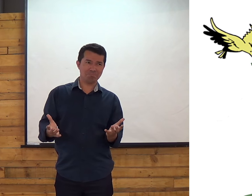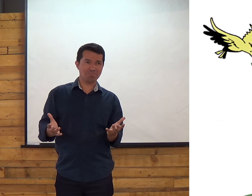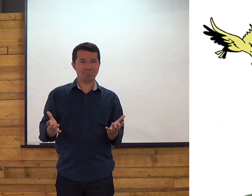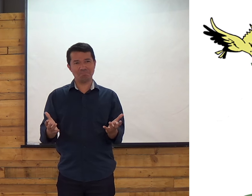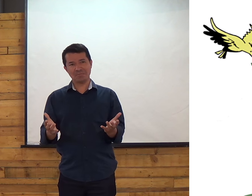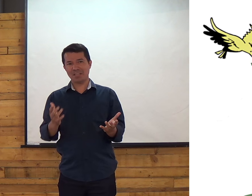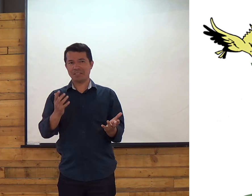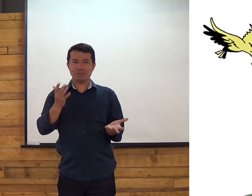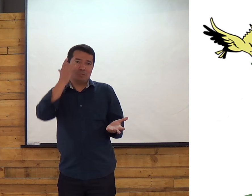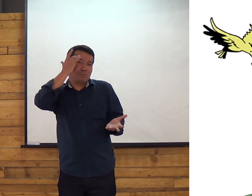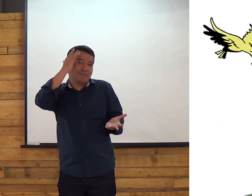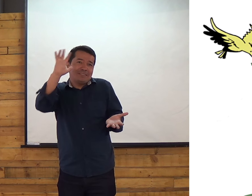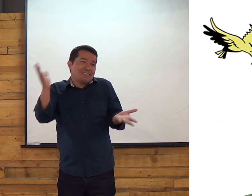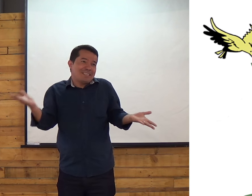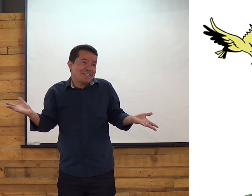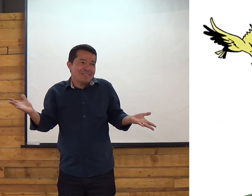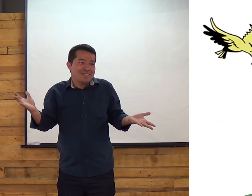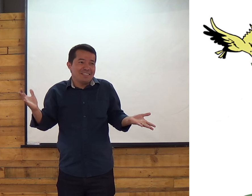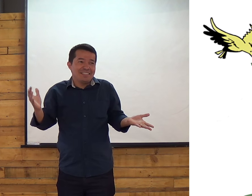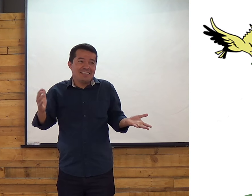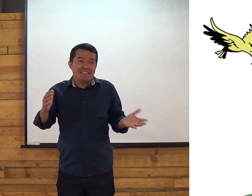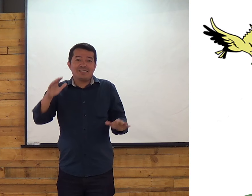acontece? Eu não sei.